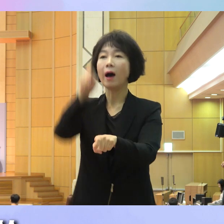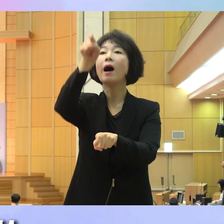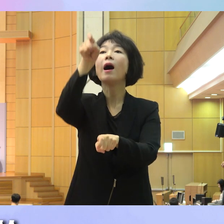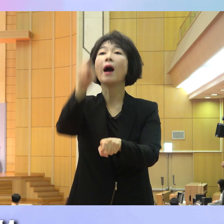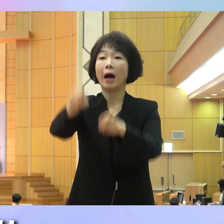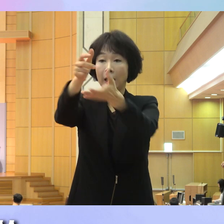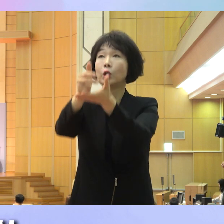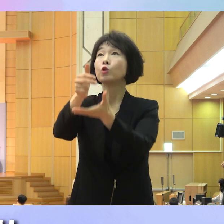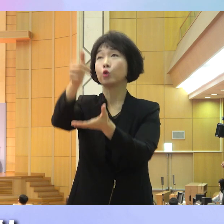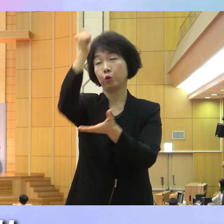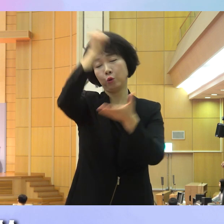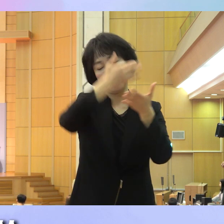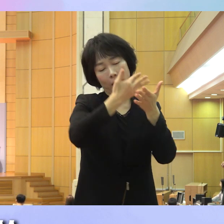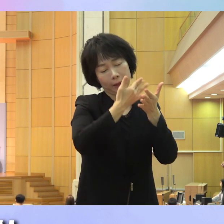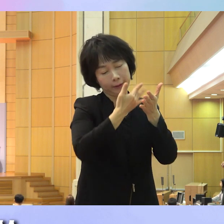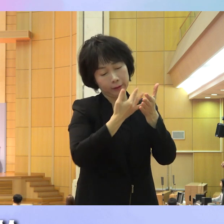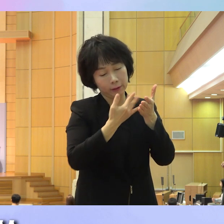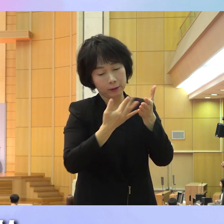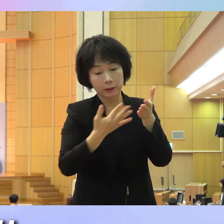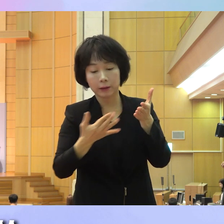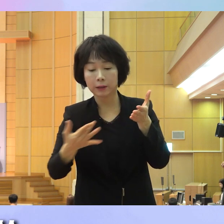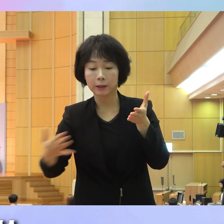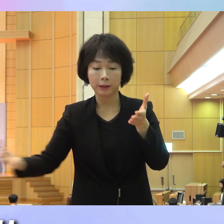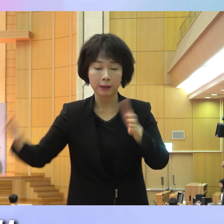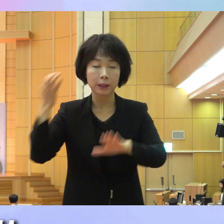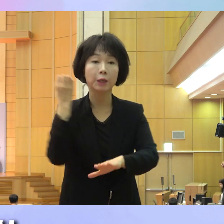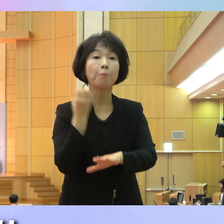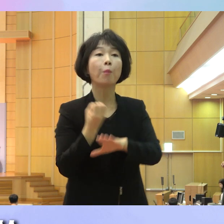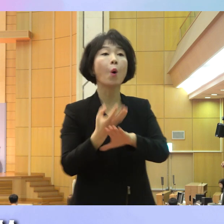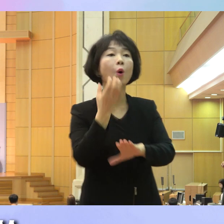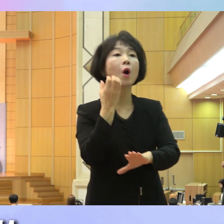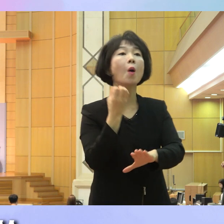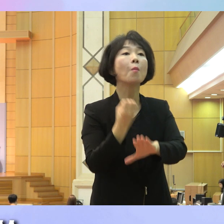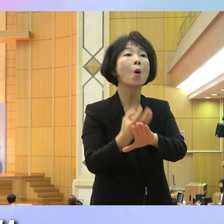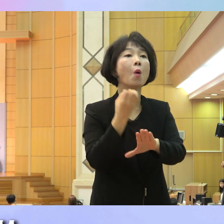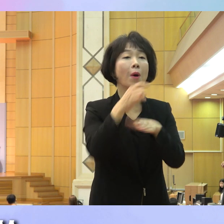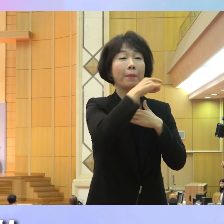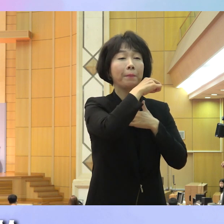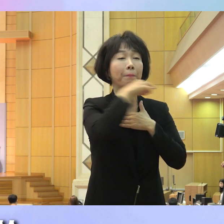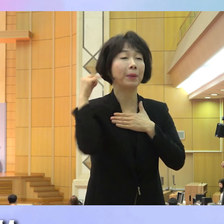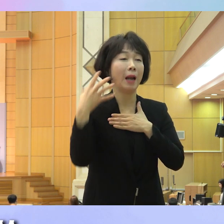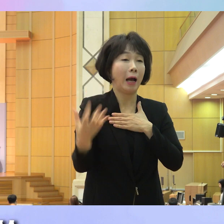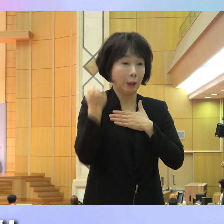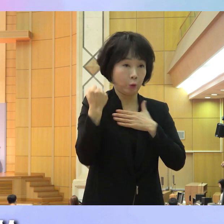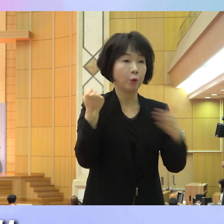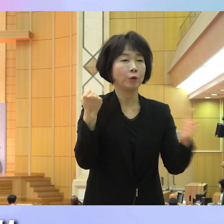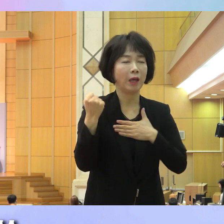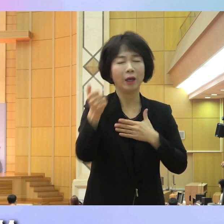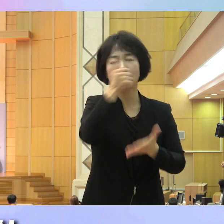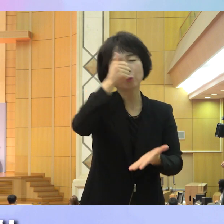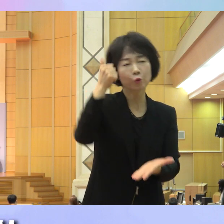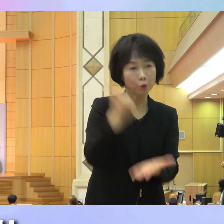나아갑니다. 주의 흘린 보혈로